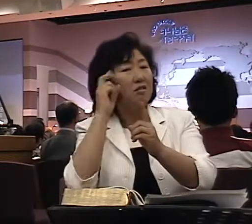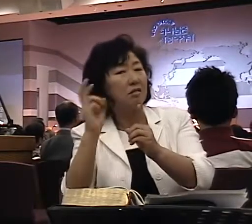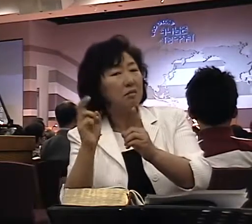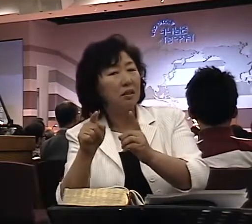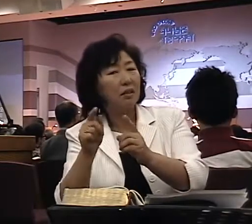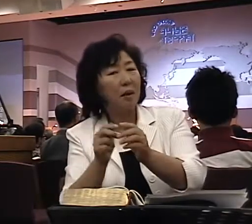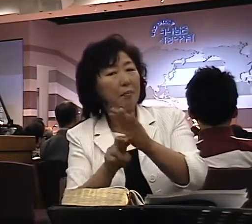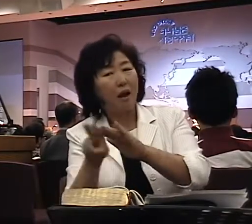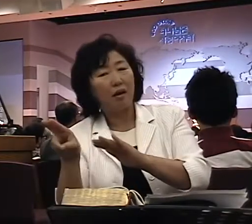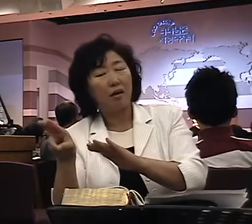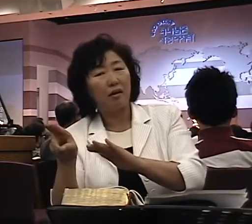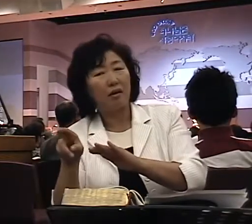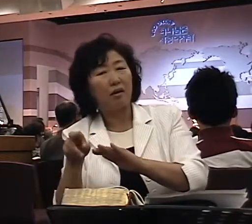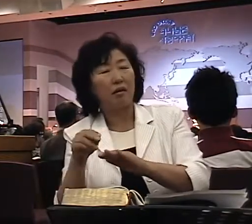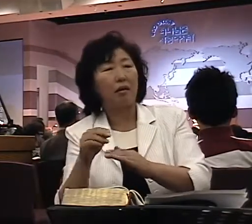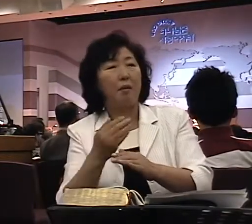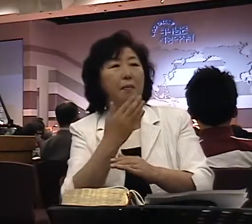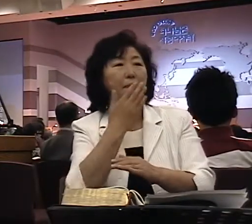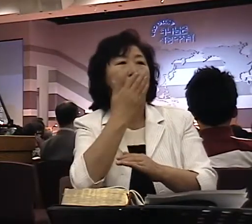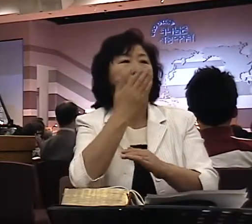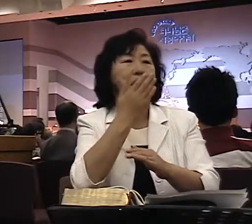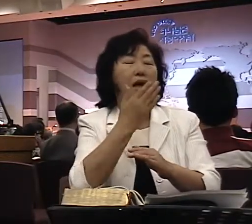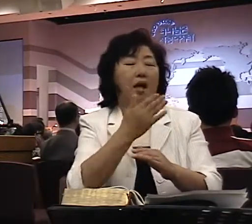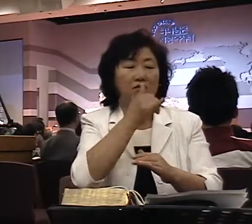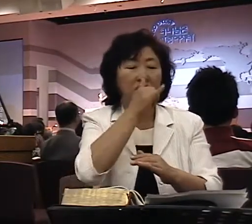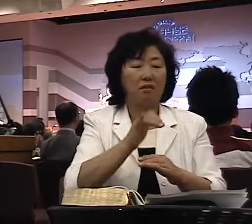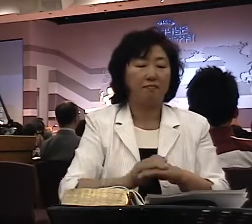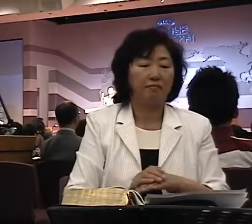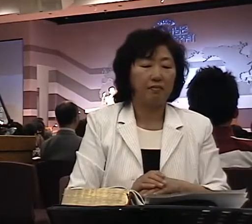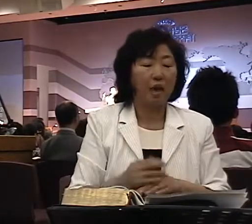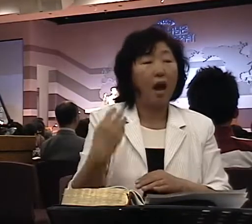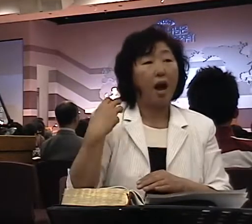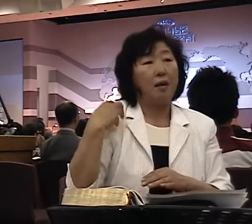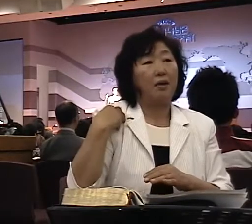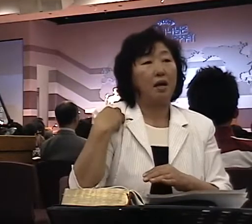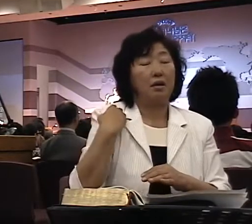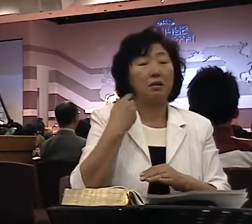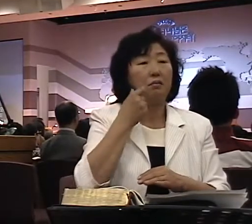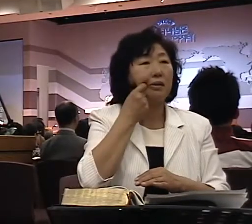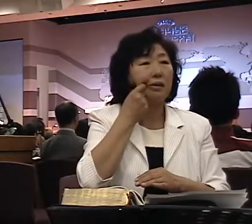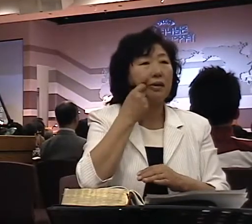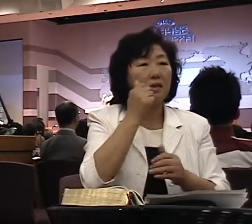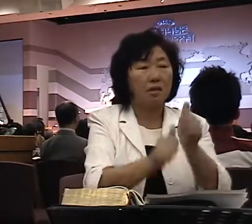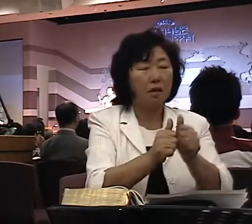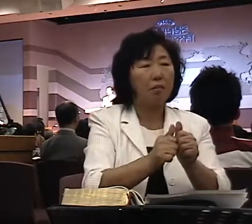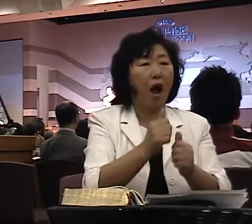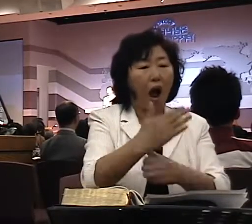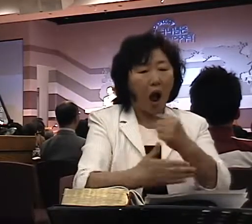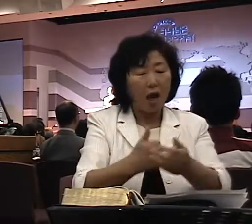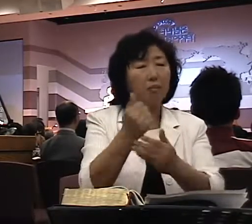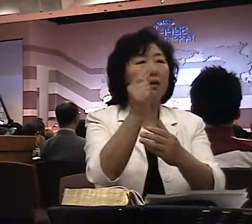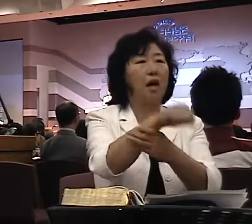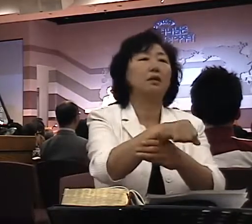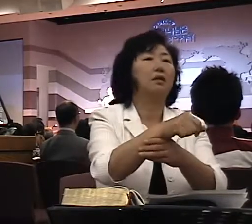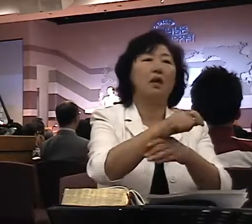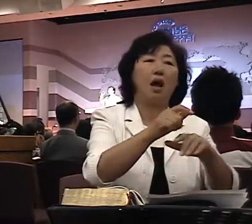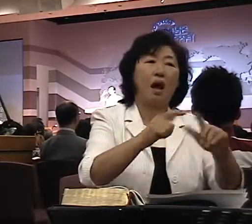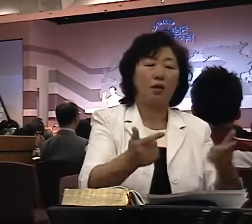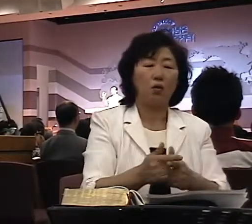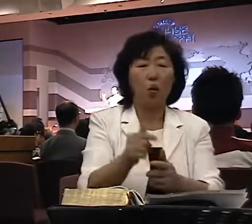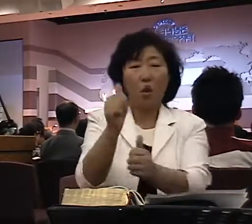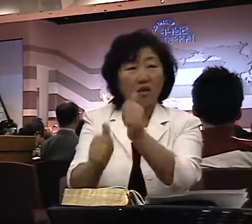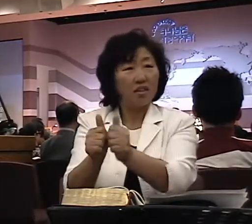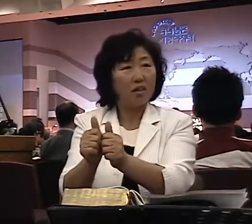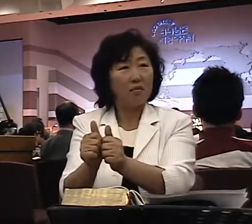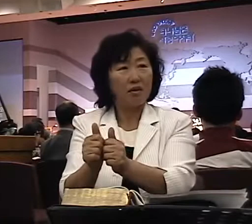너희로 능히 감당하게 하시느니라. 여기 보면은 너희가 감당하지 못할 시험은 하나님이 아예 허락도 아니하시고